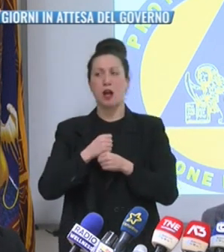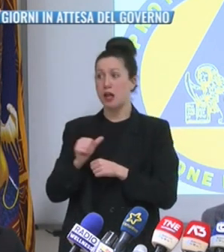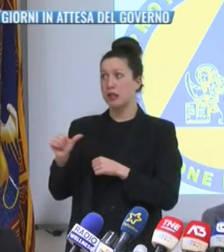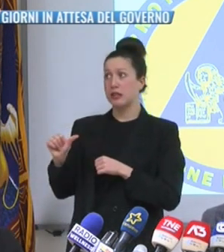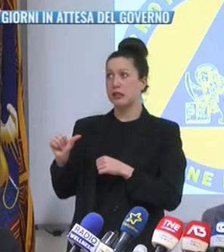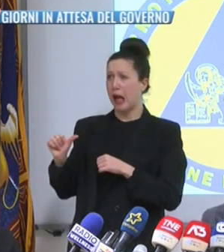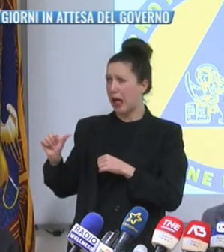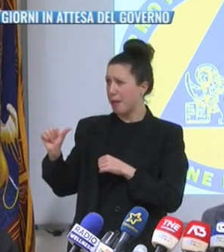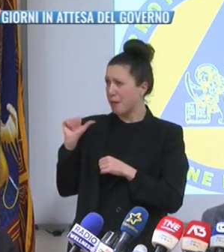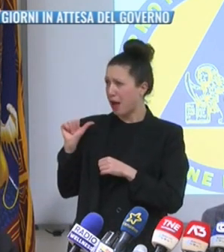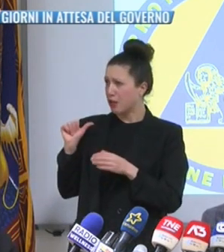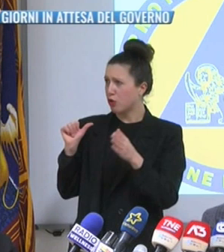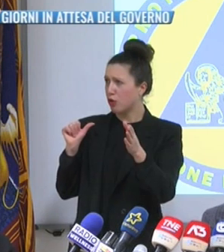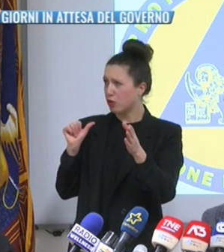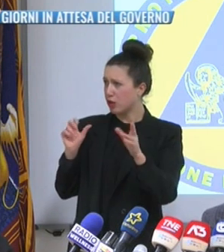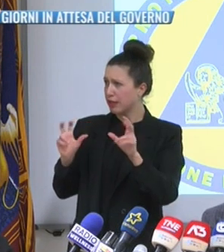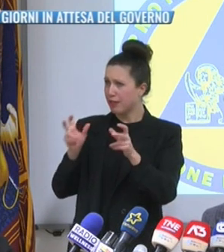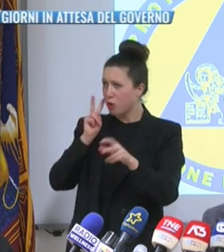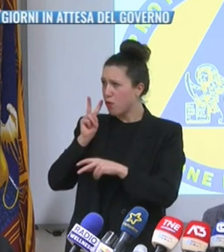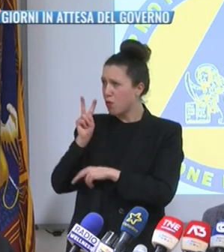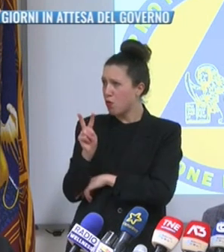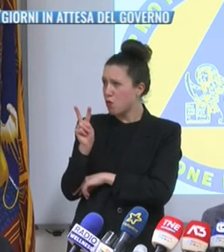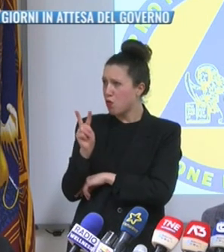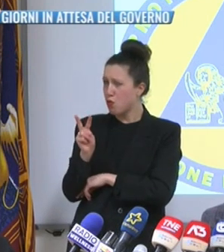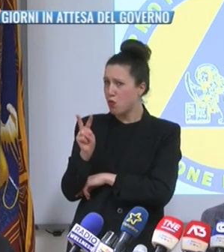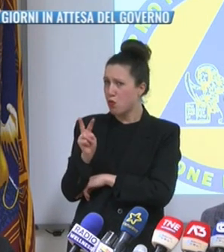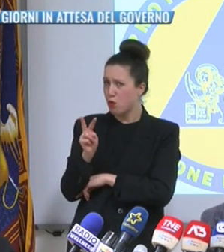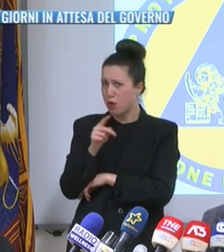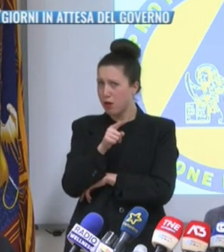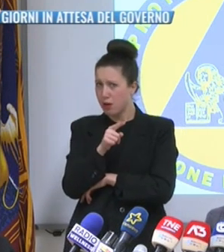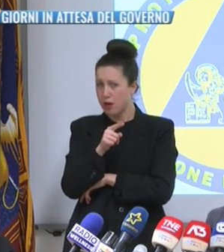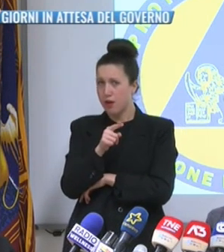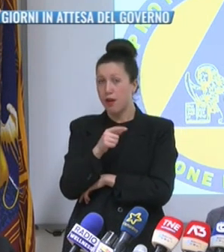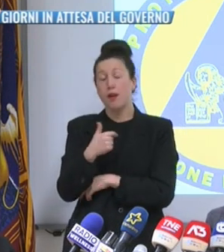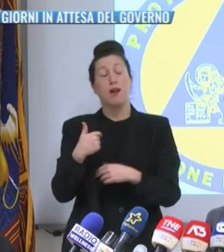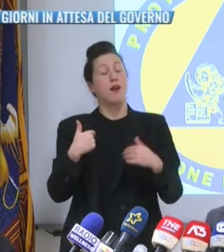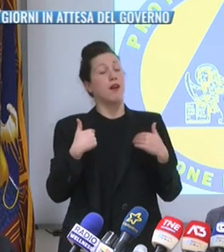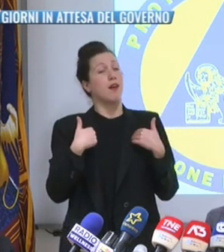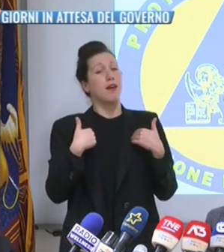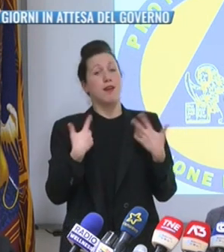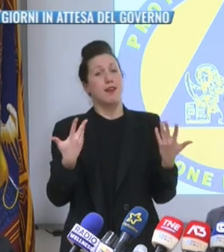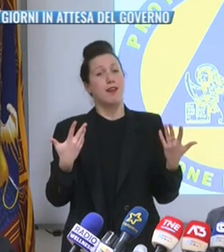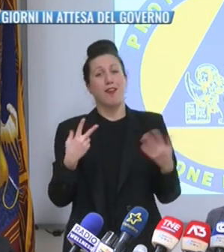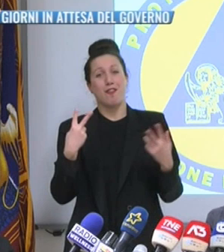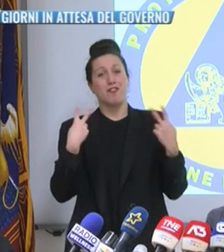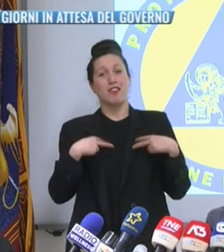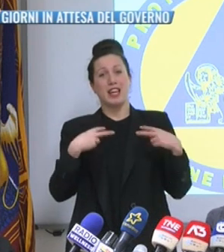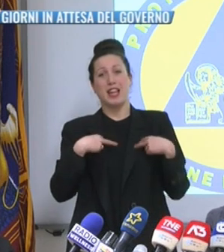giornate a guardare la TV. Le uscite dagli incontri. Ho un'esistenza malinconica, cosa vuol